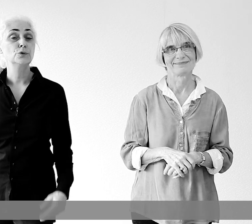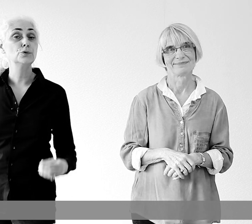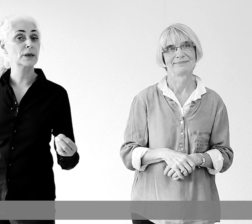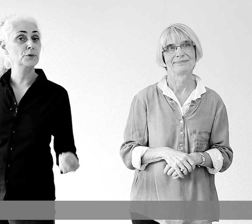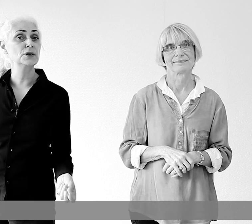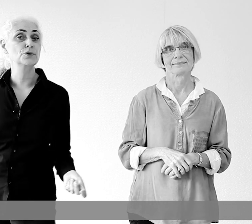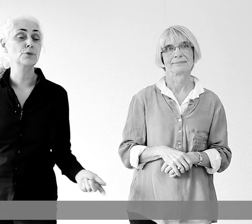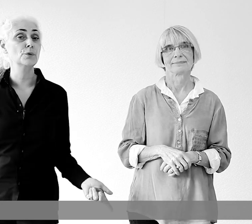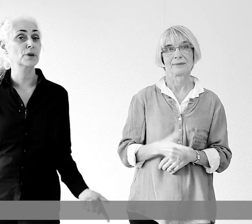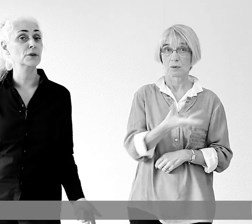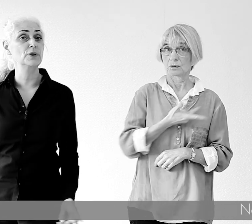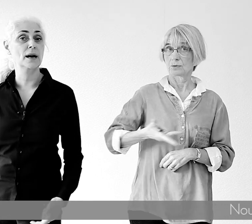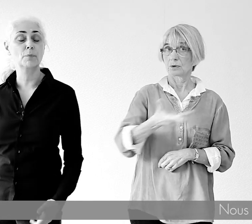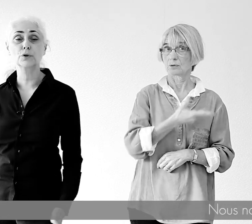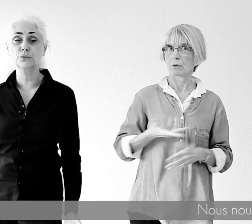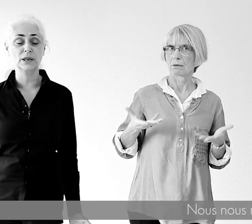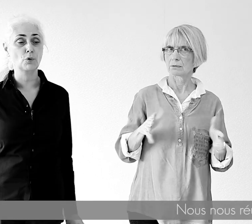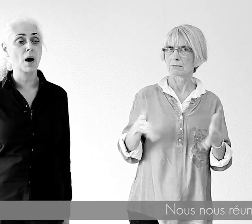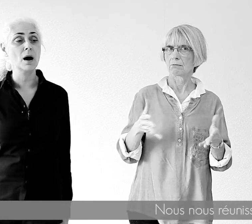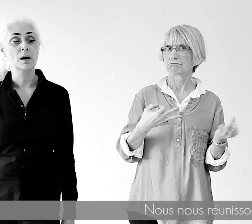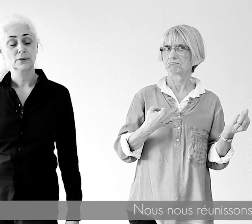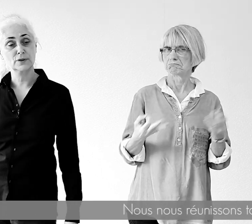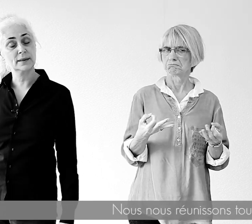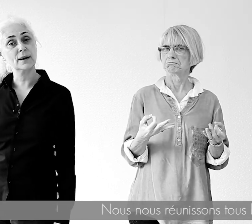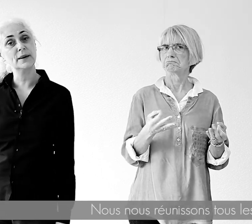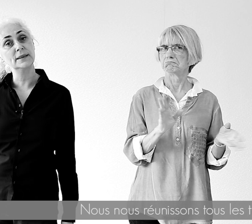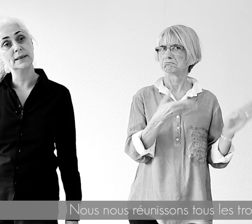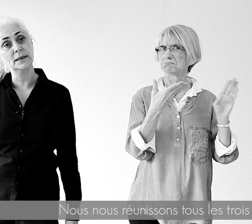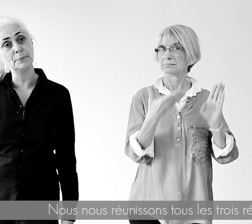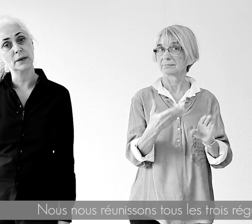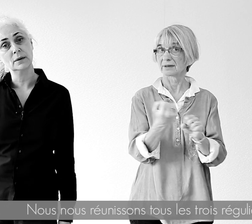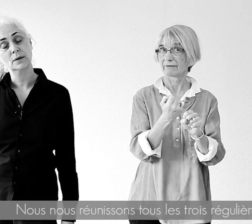Nous nous réunissons régulièrement, tous les trois, dans un travail d'équipe